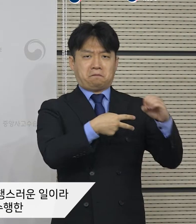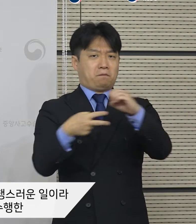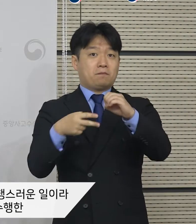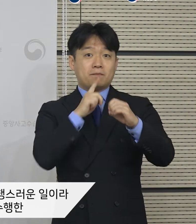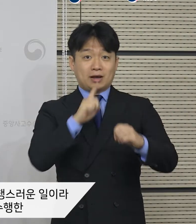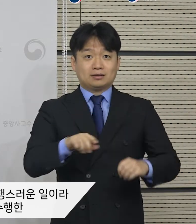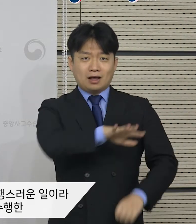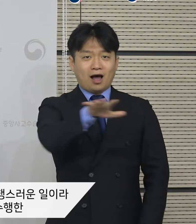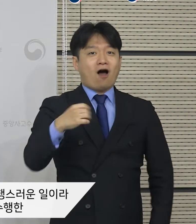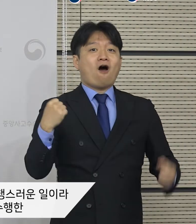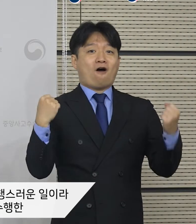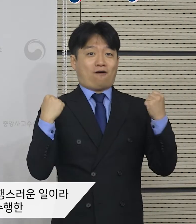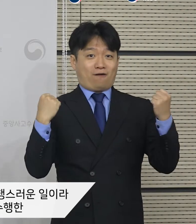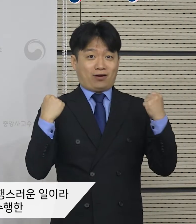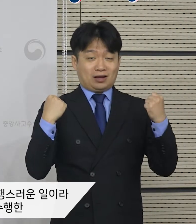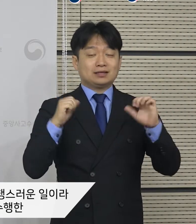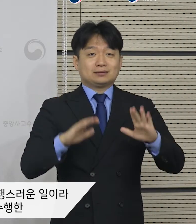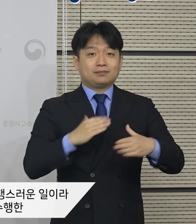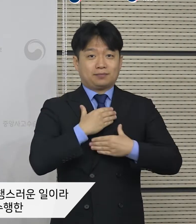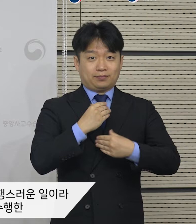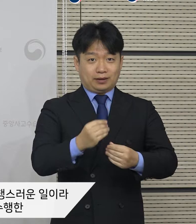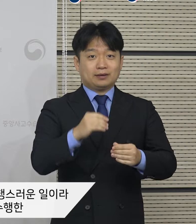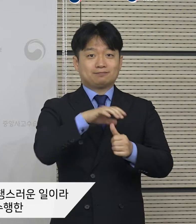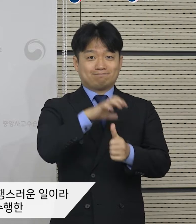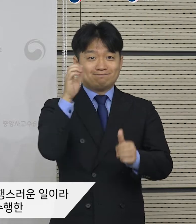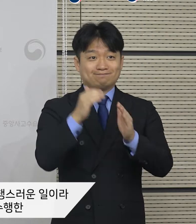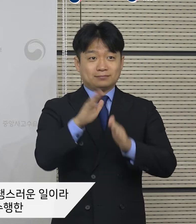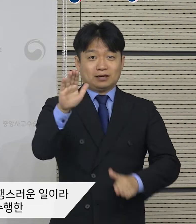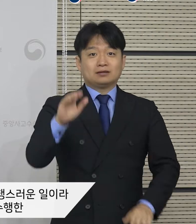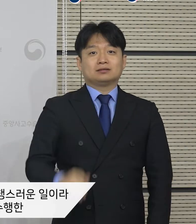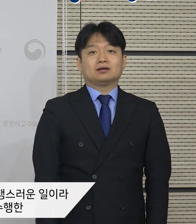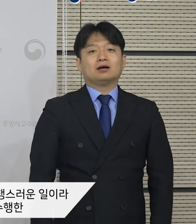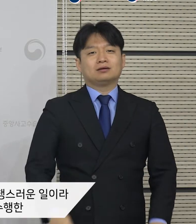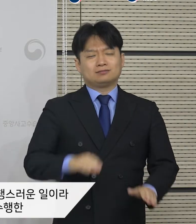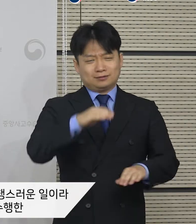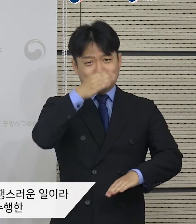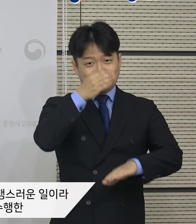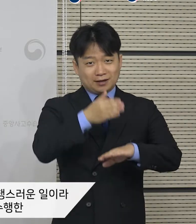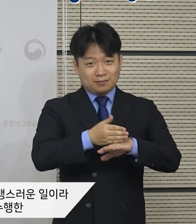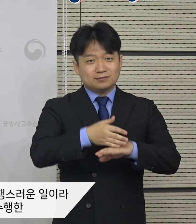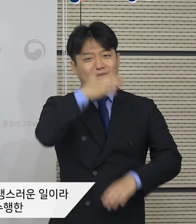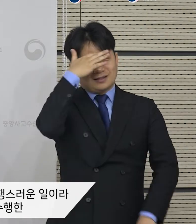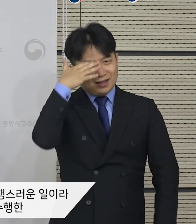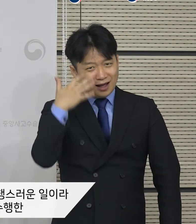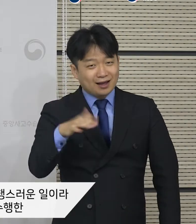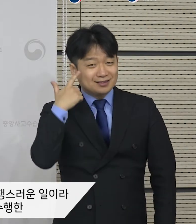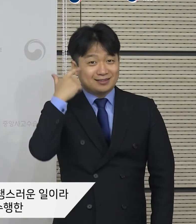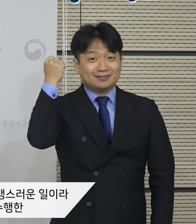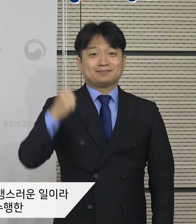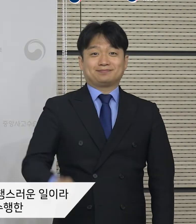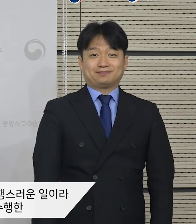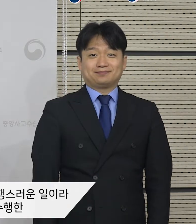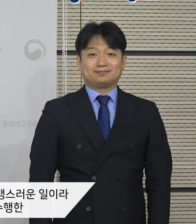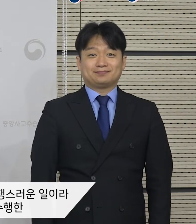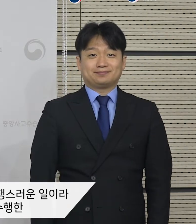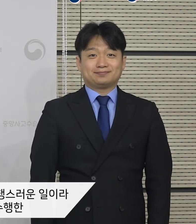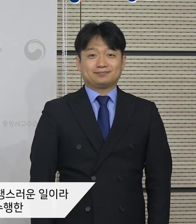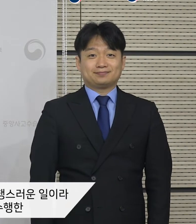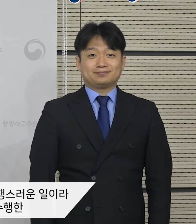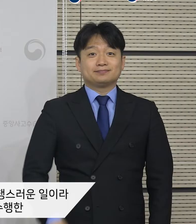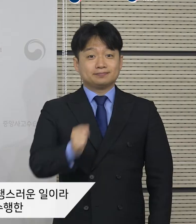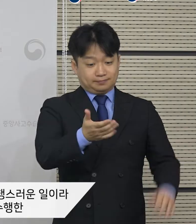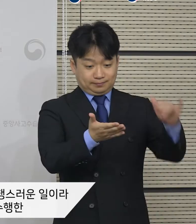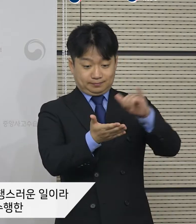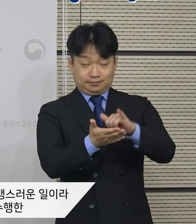모두 건강한 상태로 안전하게 퇴소하게 되어 참으로 다행스러운 일이라 생각합니다. 이는 입국